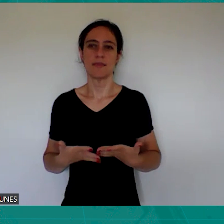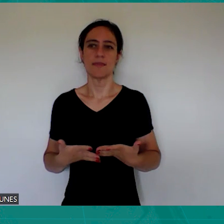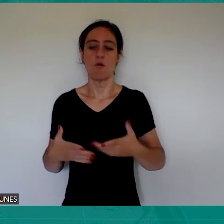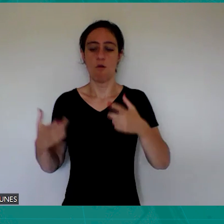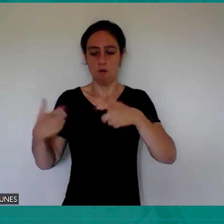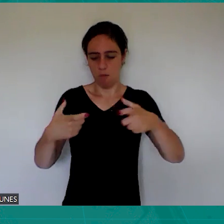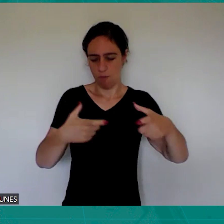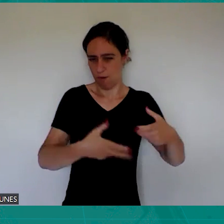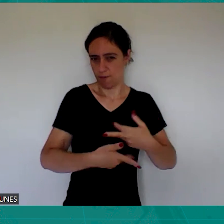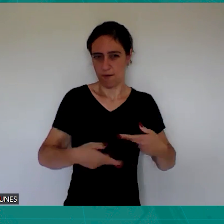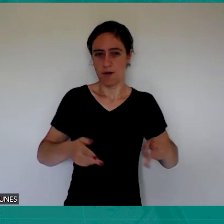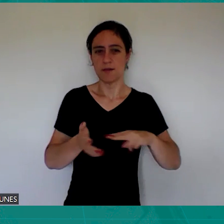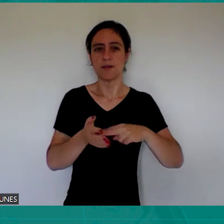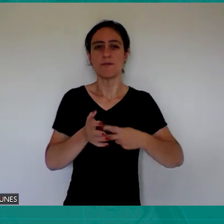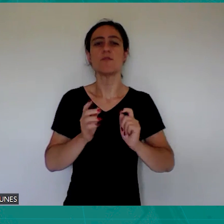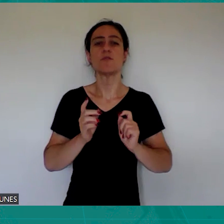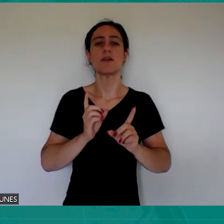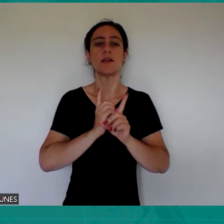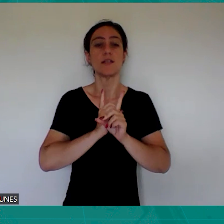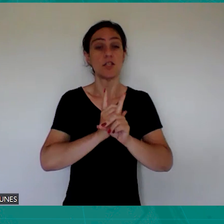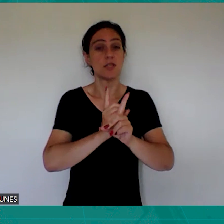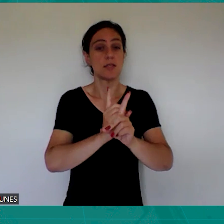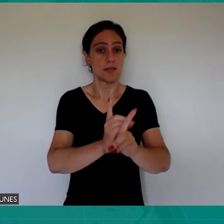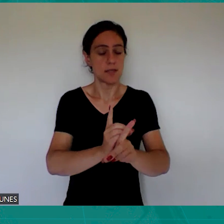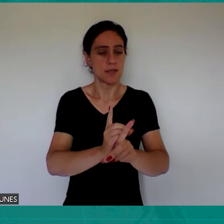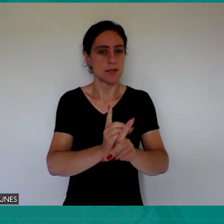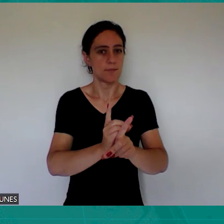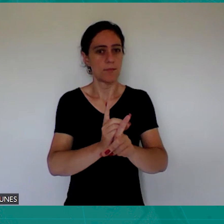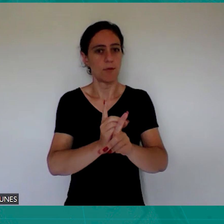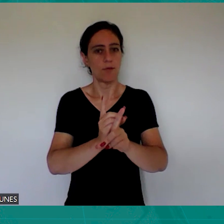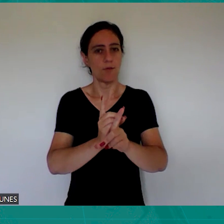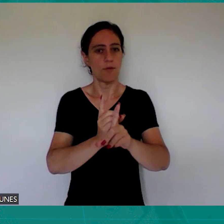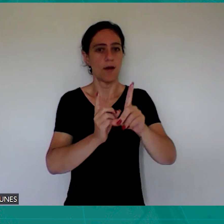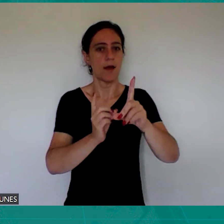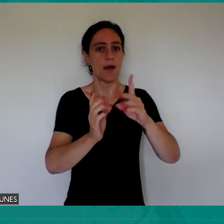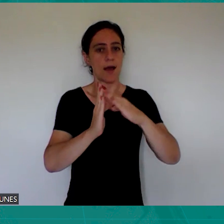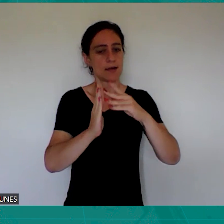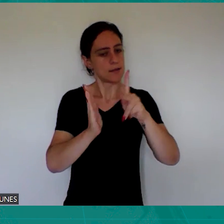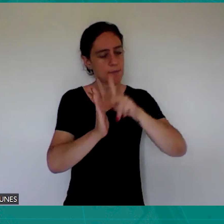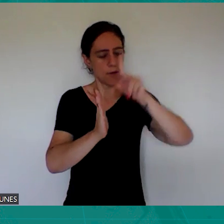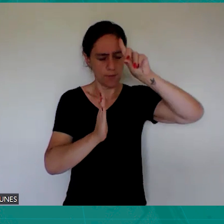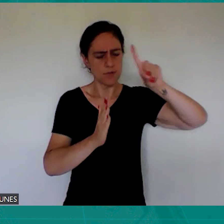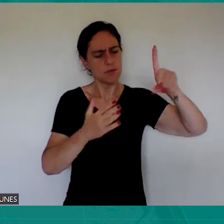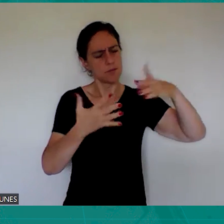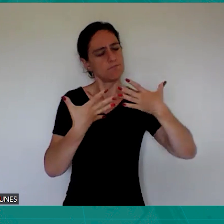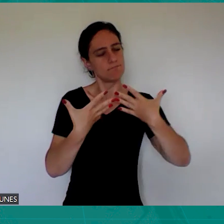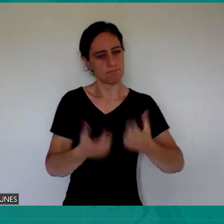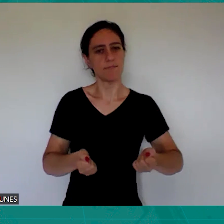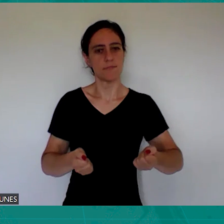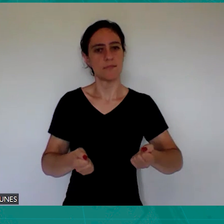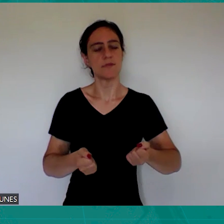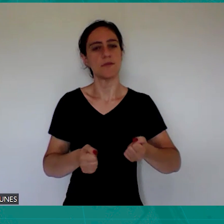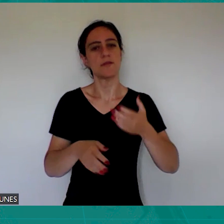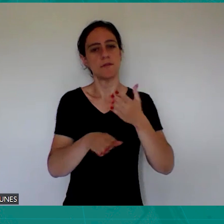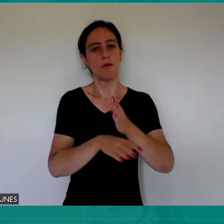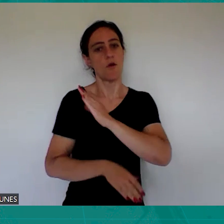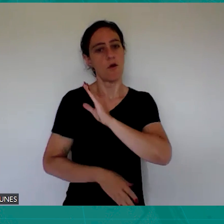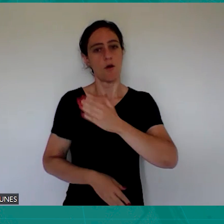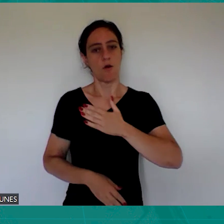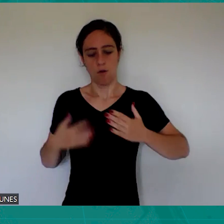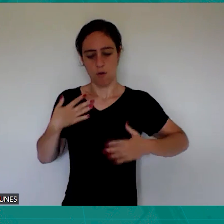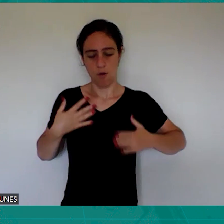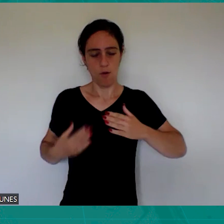discípulos serão recebidos na casa de Deus como os muitos membros do corpo de Cristo,